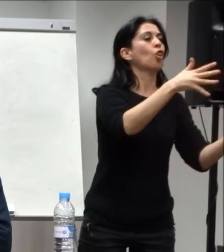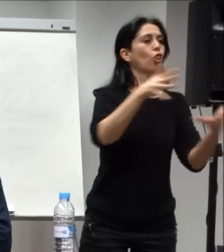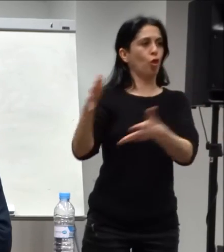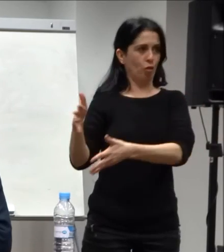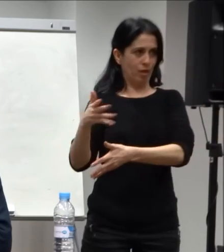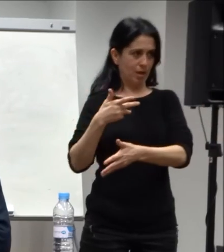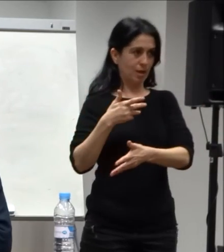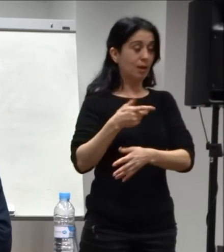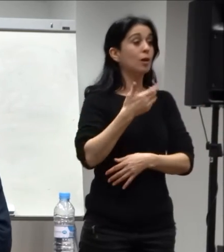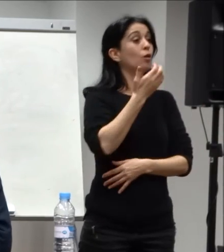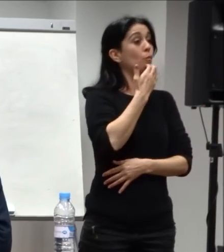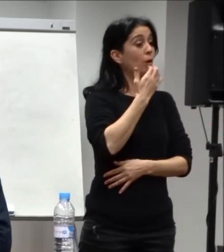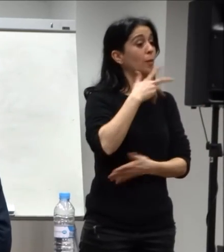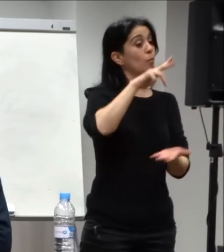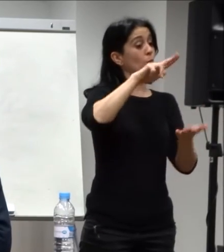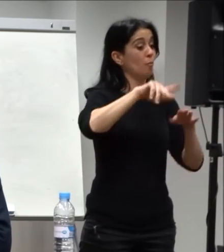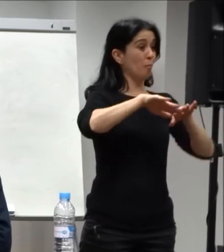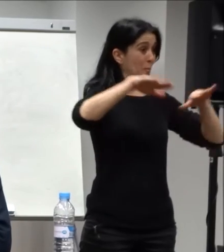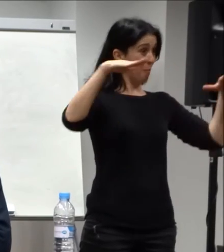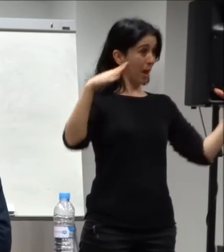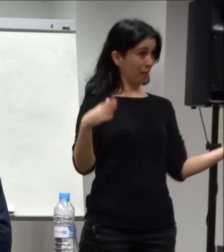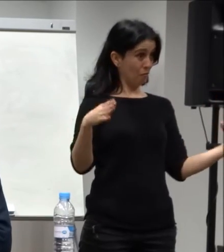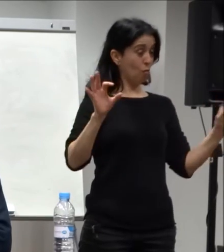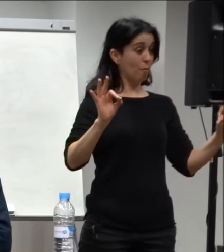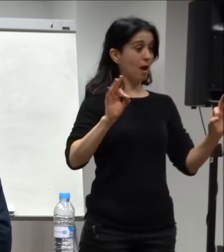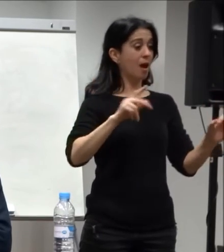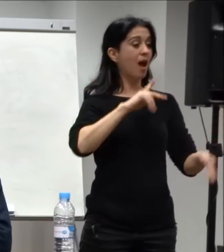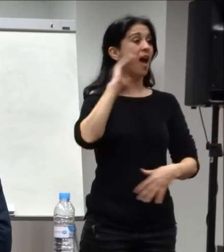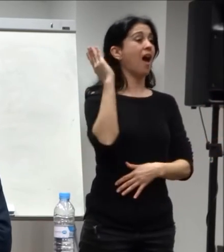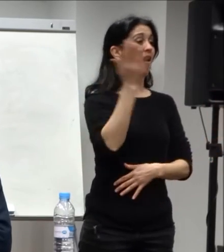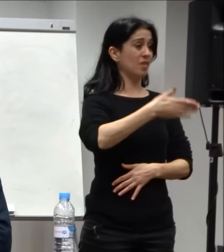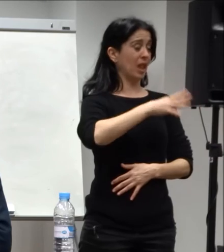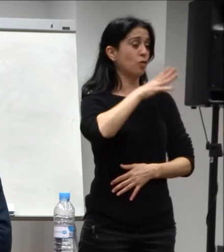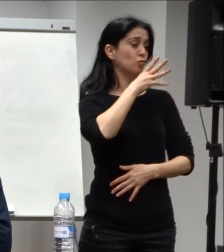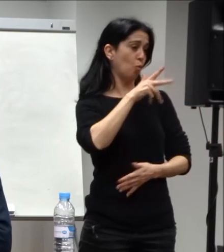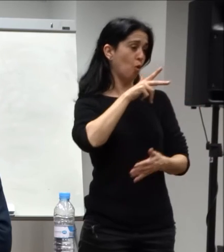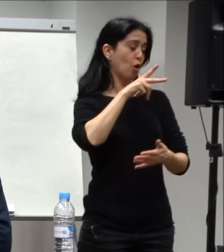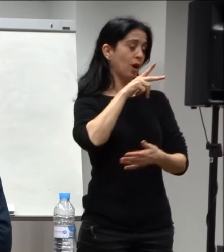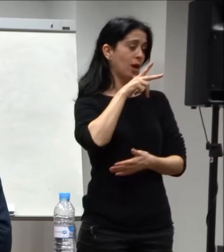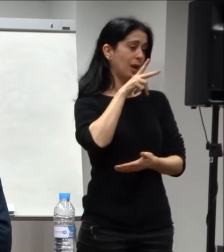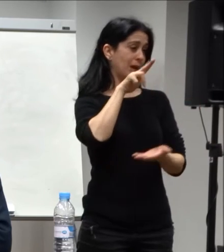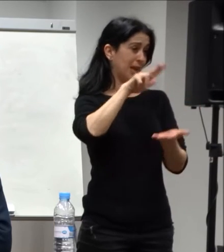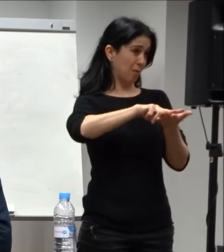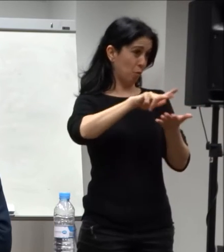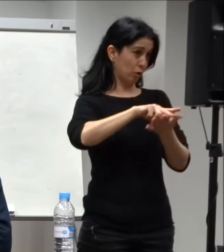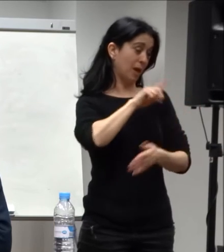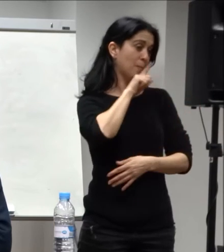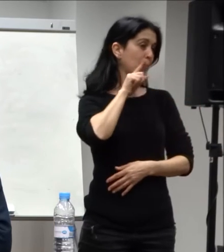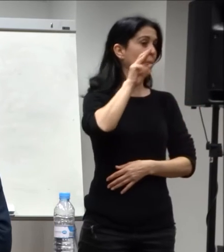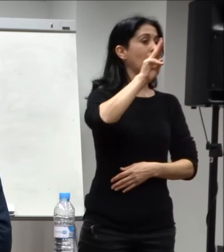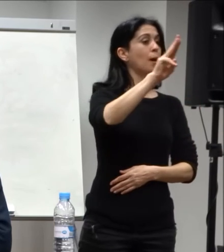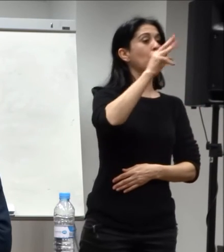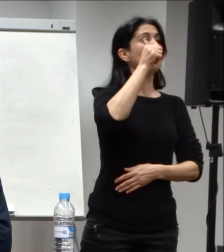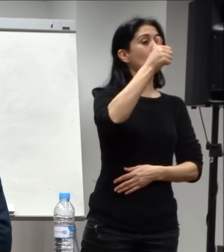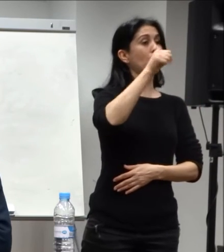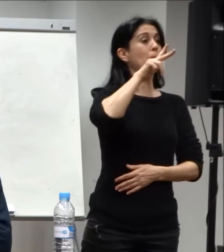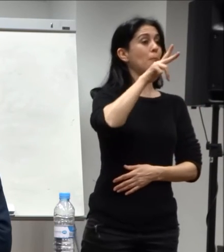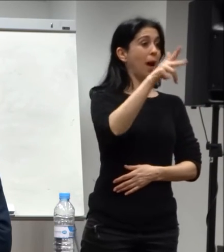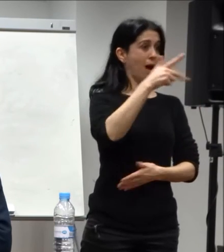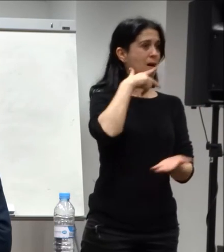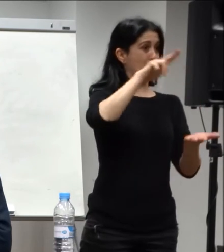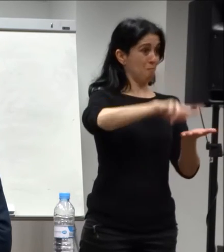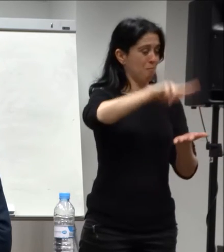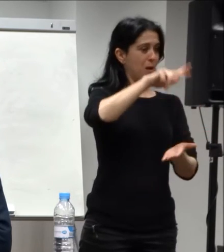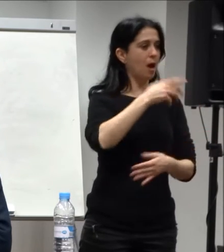plataforma de afectados por la hipoteca desde el año 2009, luchando siempre en favor de la dignidad de todos